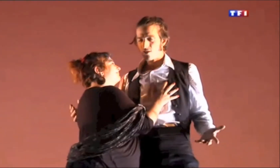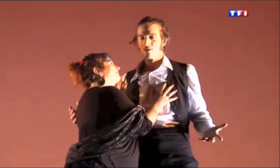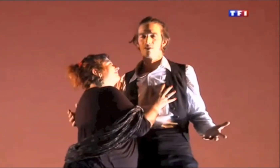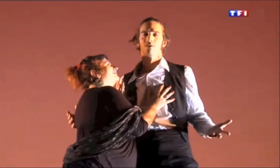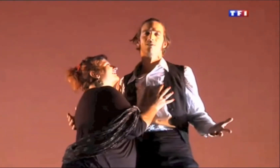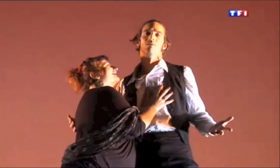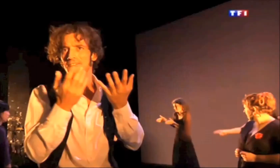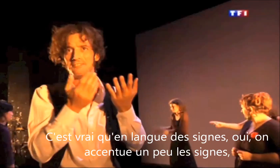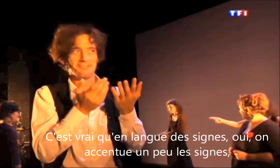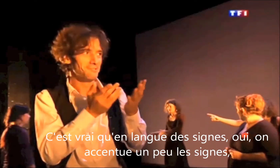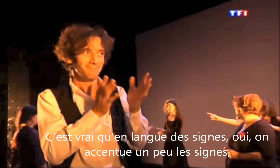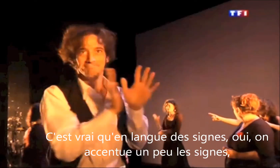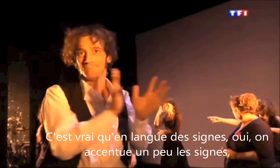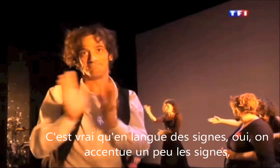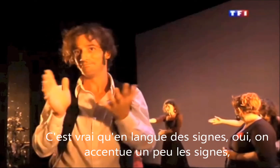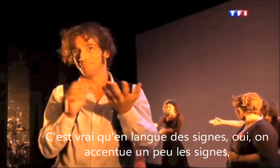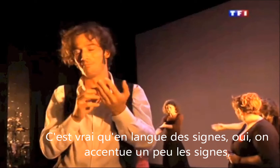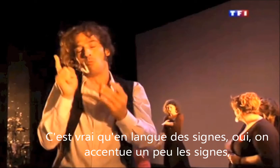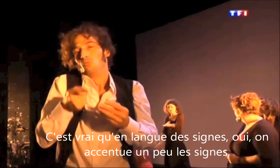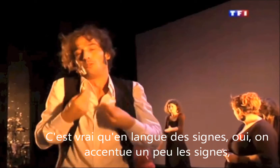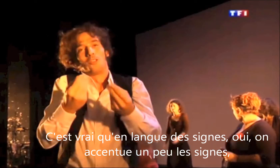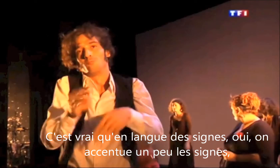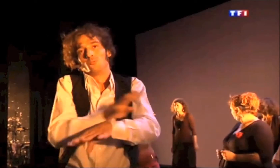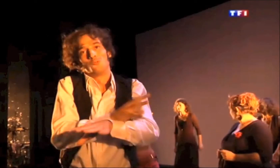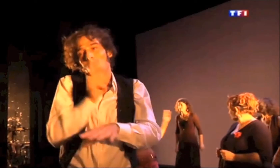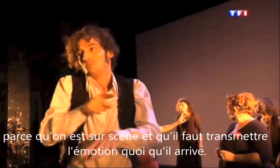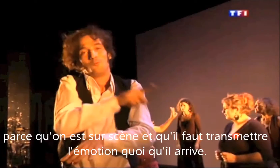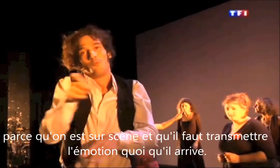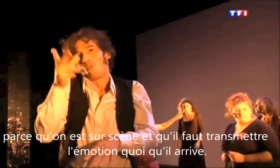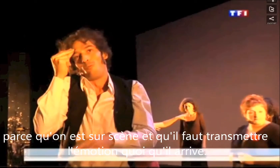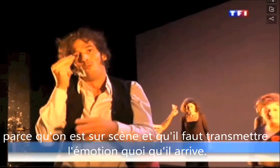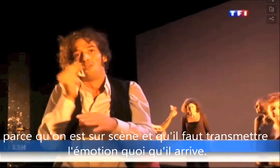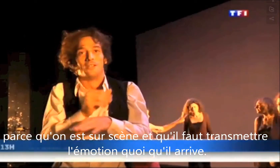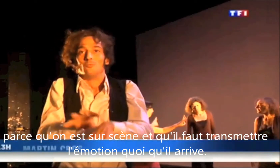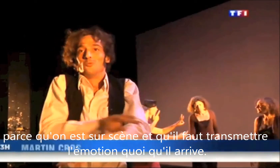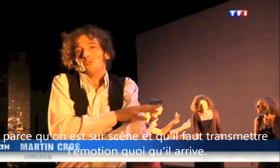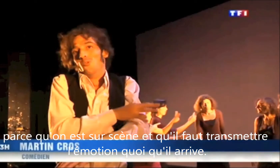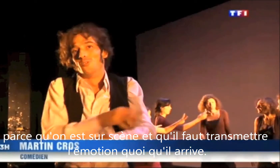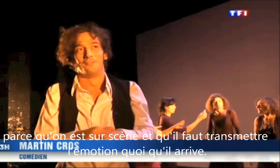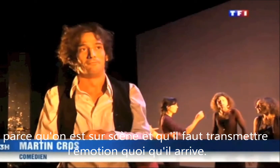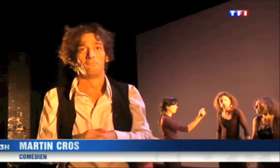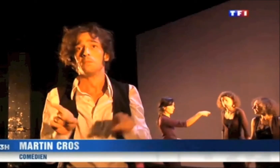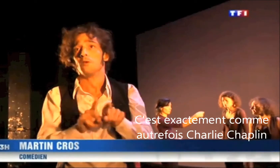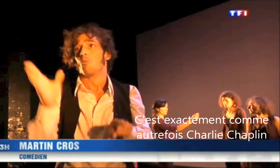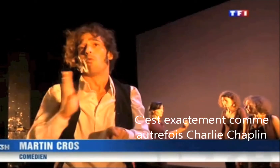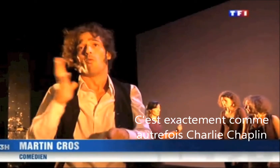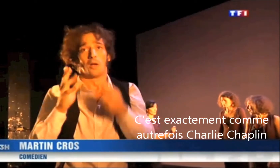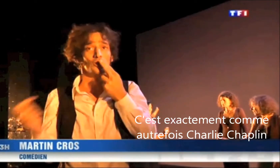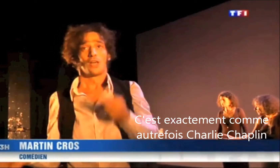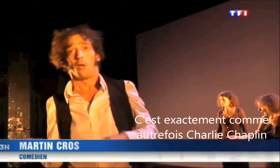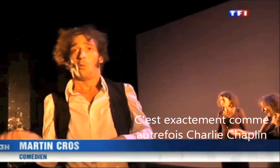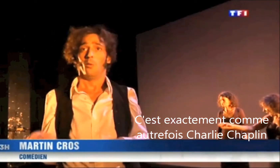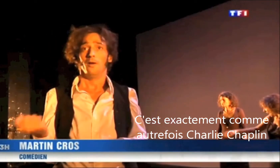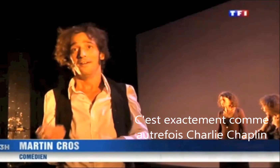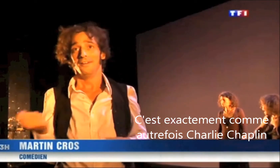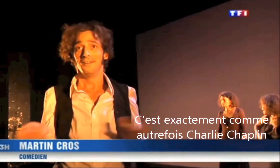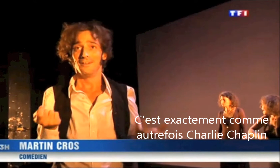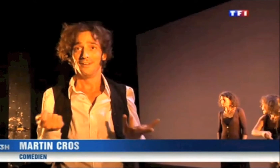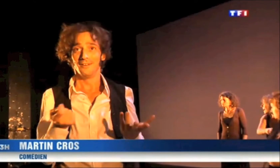C'est vrai qu'en langue des signes, oui, on accentue un peu les signes parce qu'on est sur scène et qu'il faut transmettre l'émotion quoi qu'il arrive. C'est exactement pareil. Comme autrefois Charlie Chaplin, qui